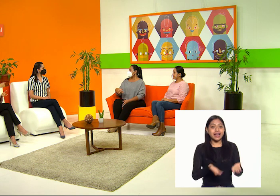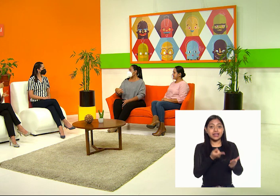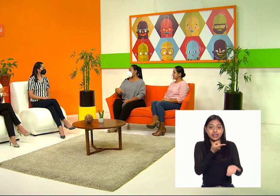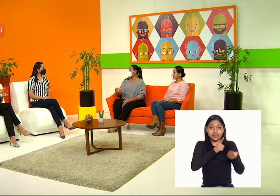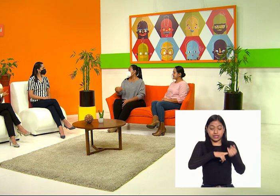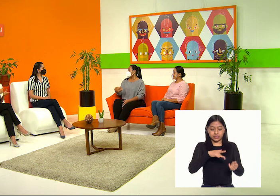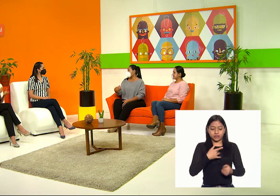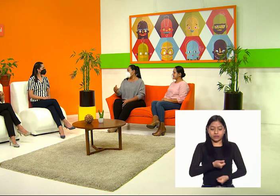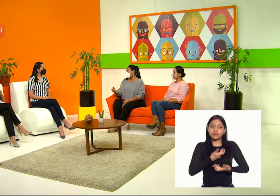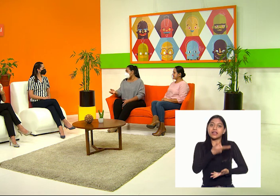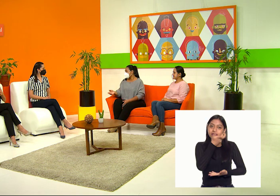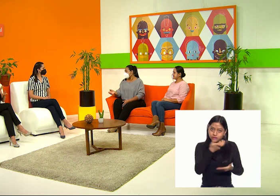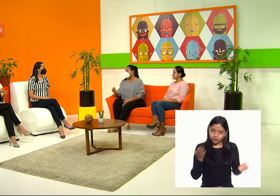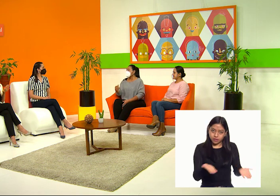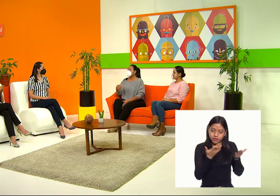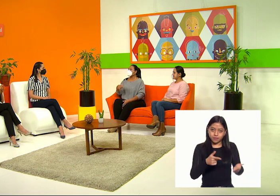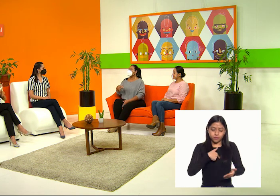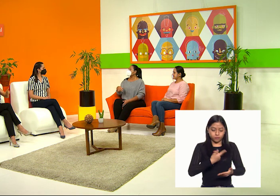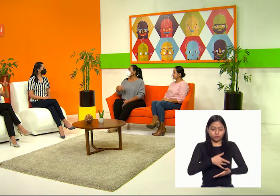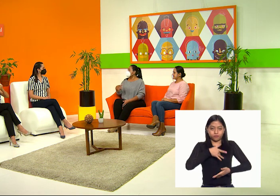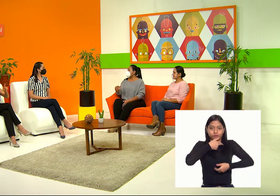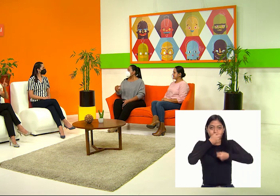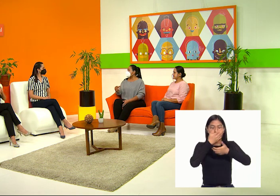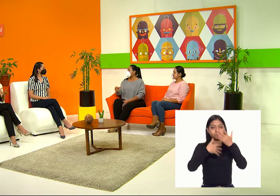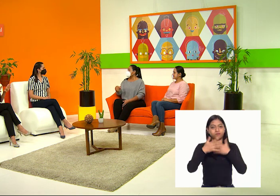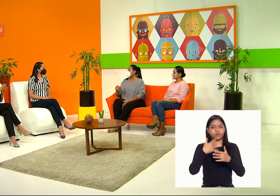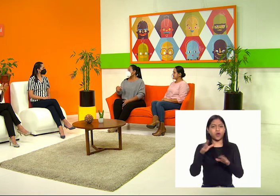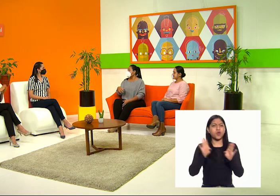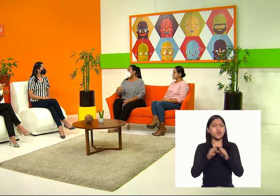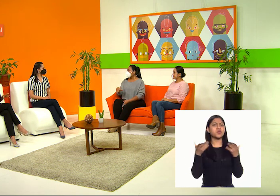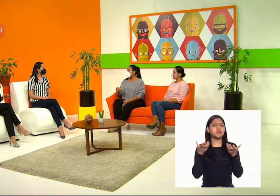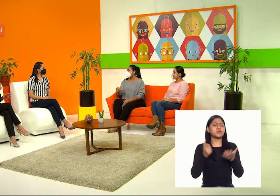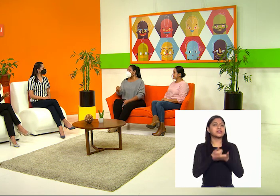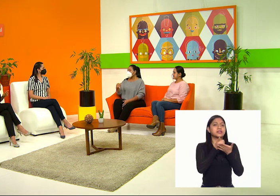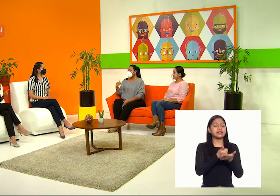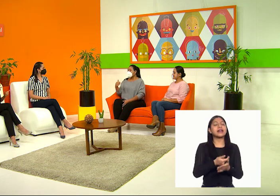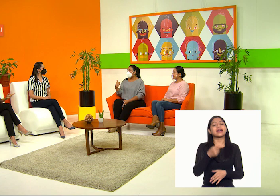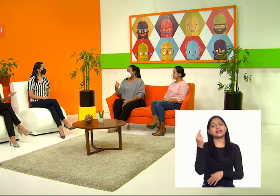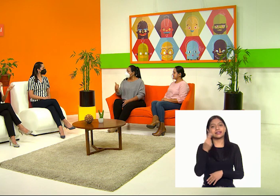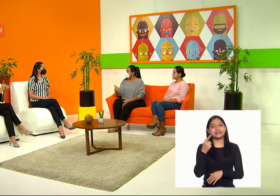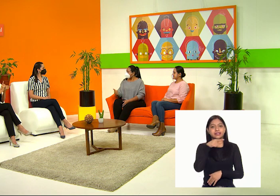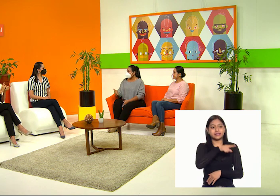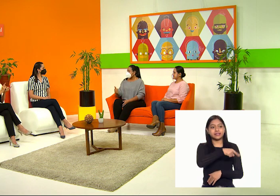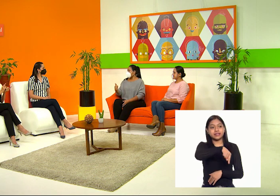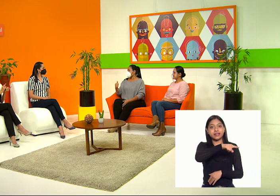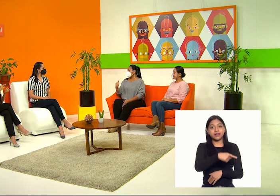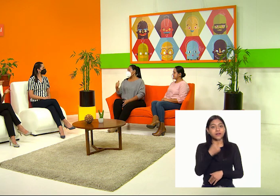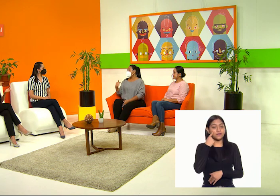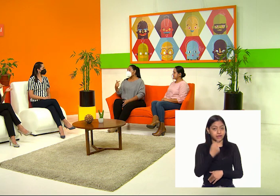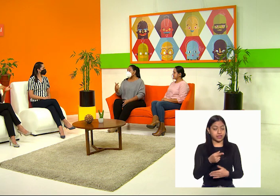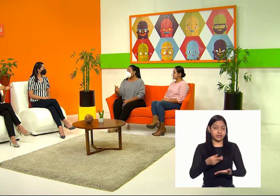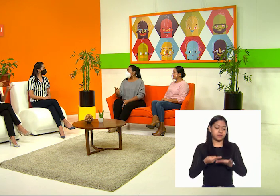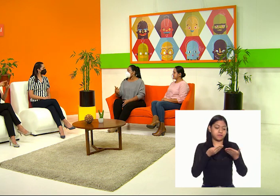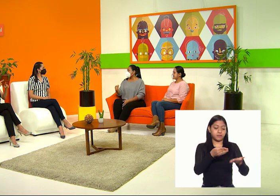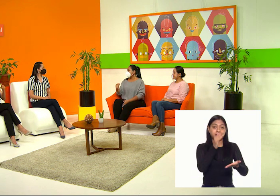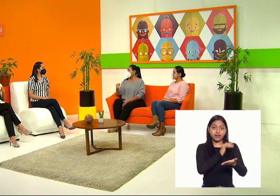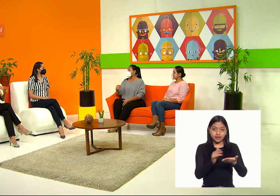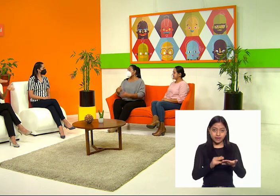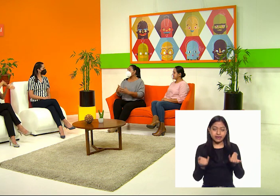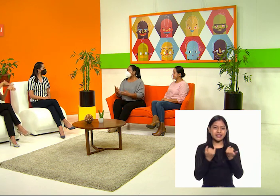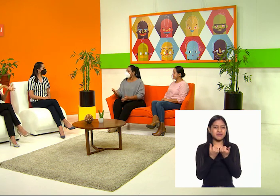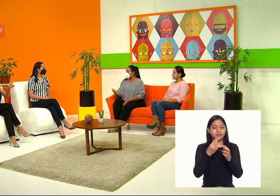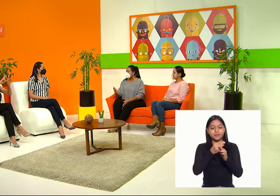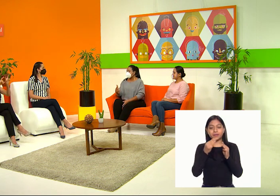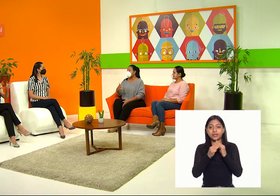expresarse en lengua de señas. Entonces, ¿cómo lo logramos? Pues enfrentándolos a diferentes tipos de texto, a diferentes contenidos,